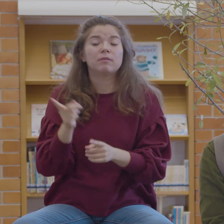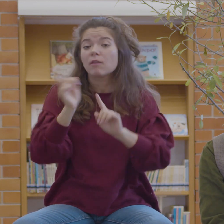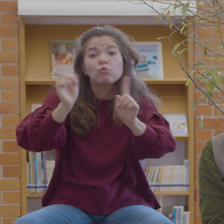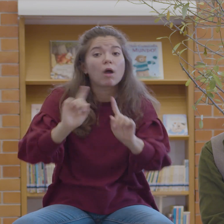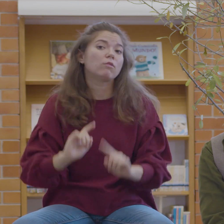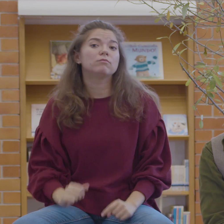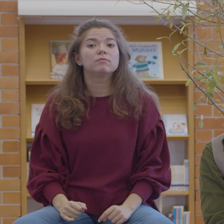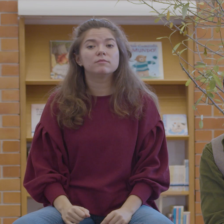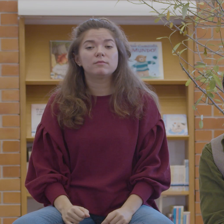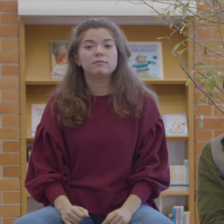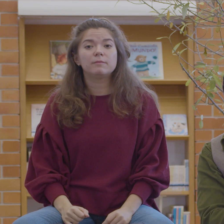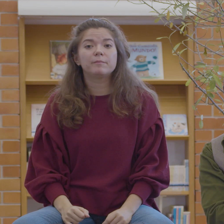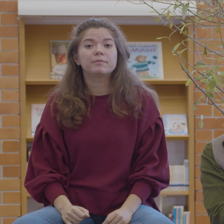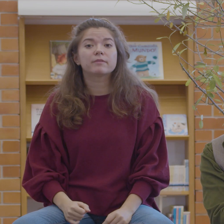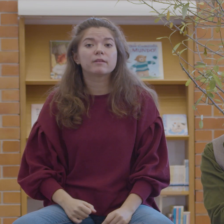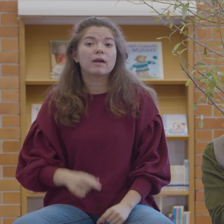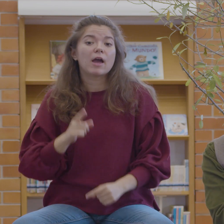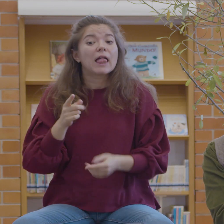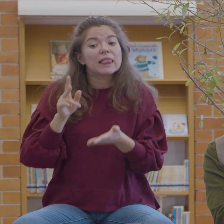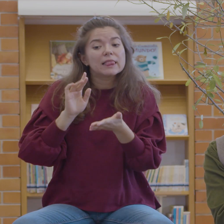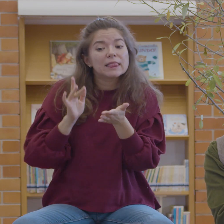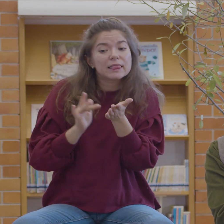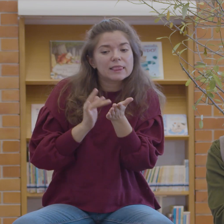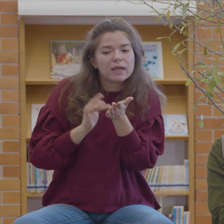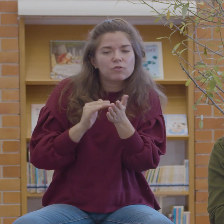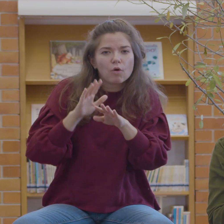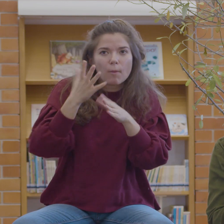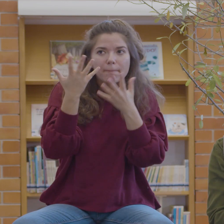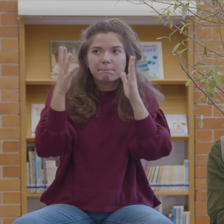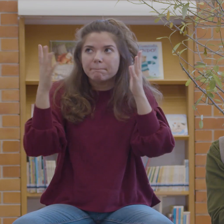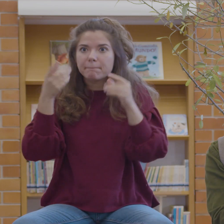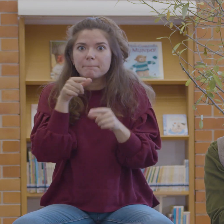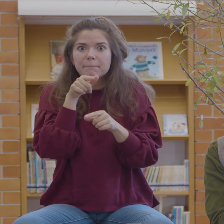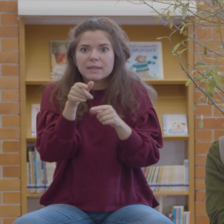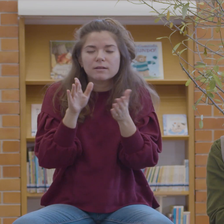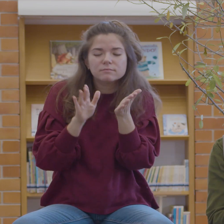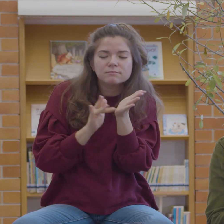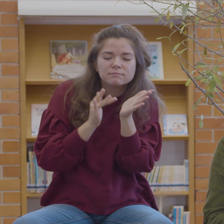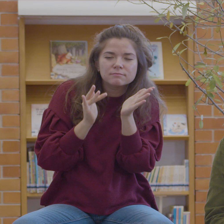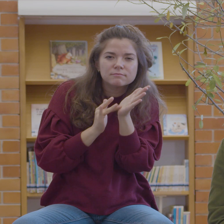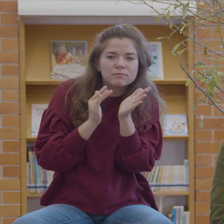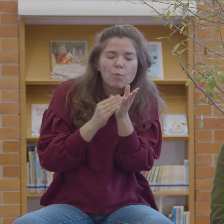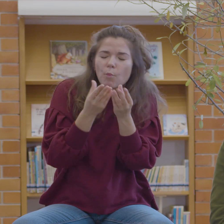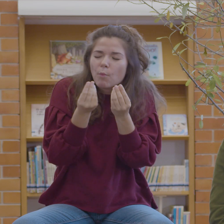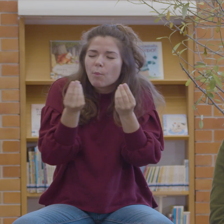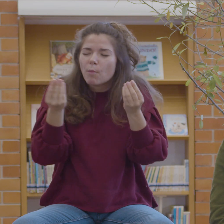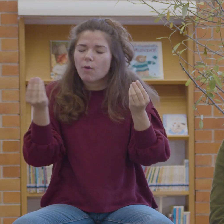Não, não. Já foram acariciados por mil mãos